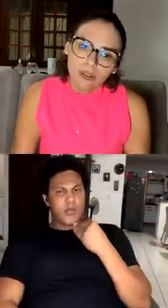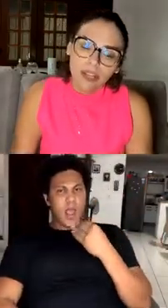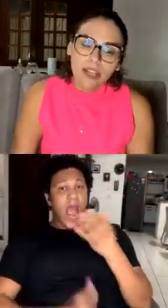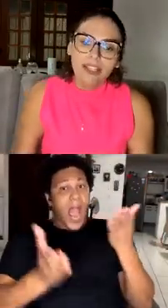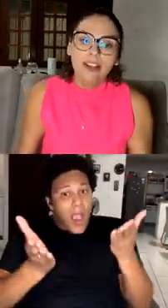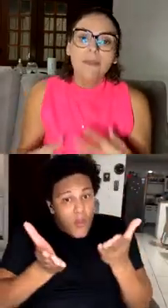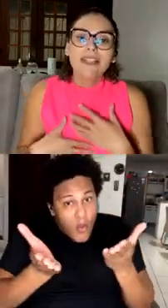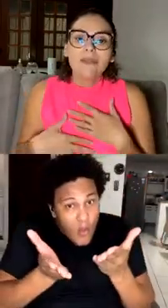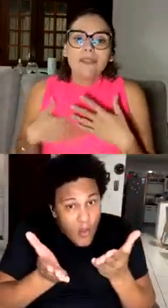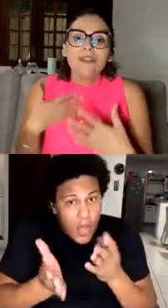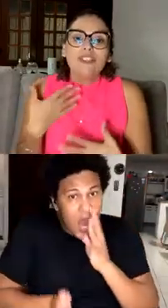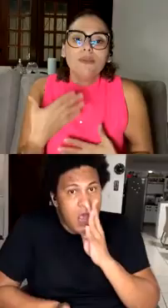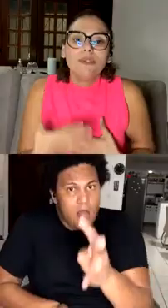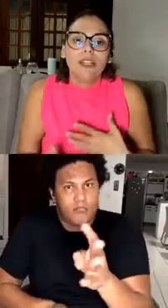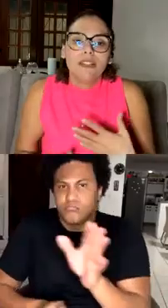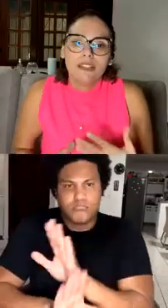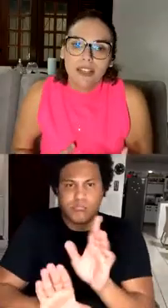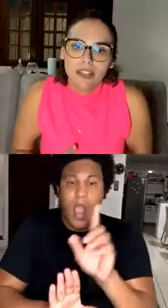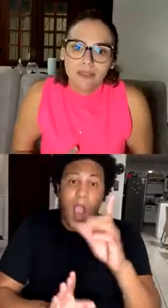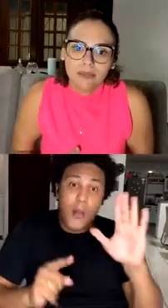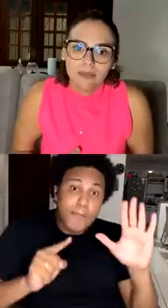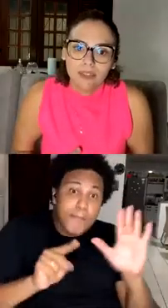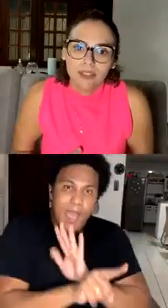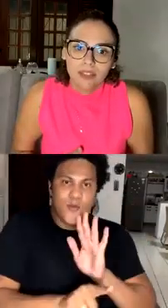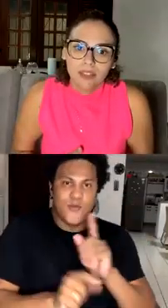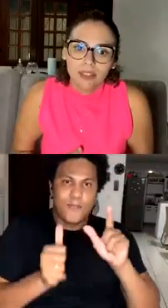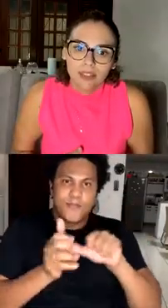morreu. Então é a percepção de mundo que eles têm.